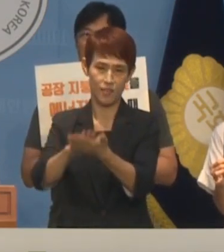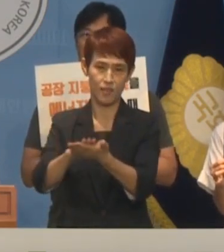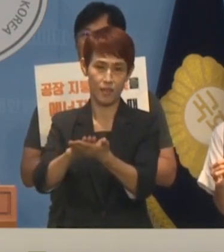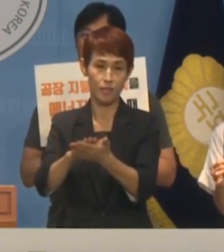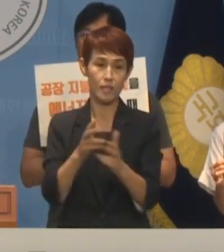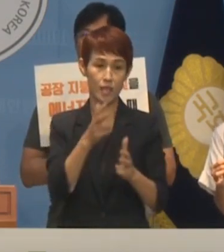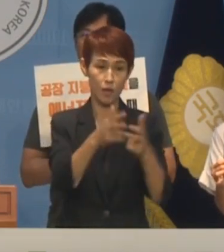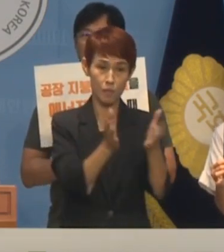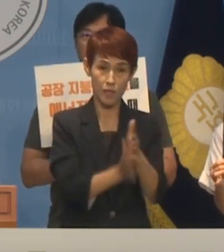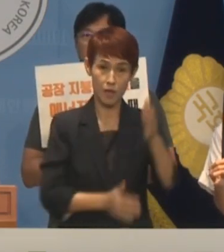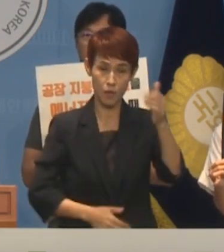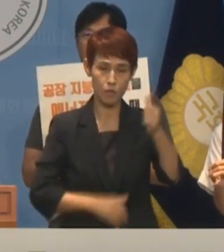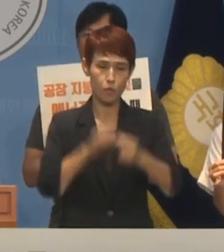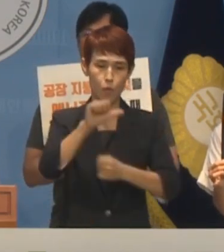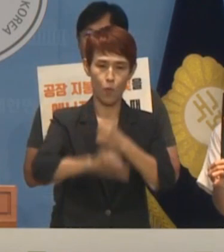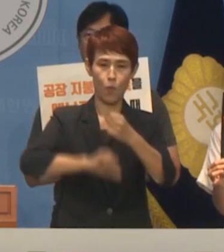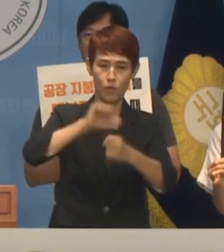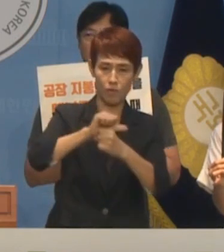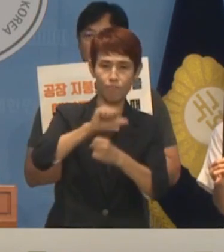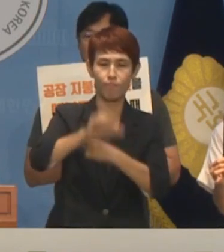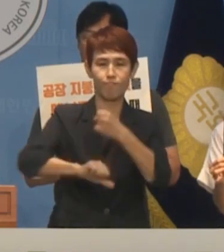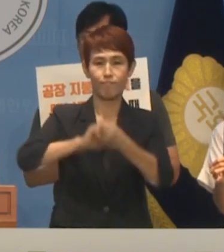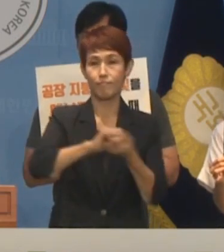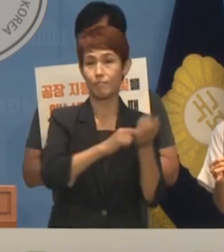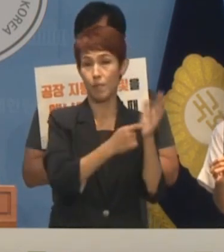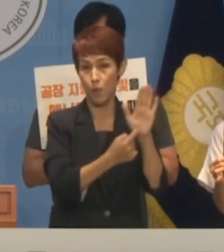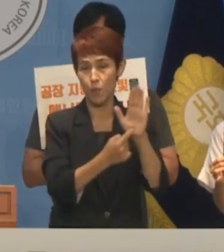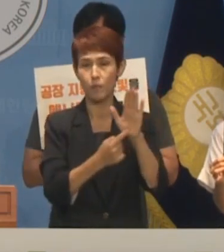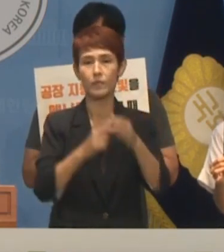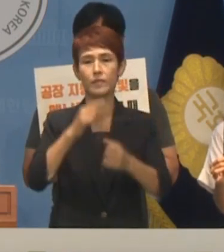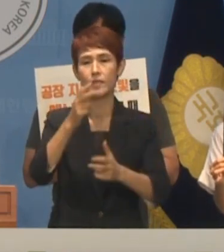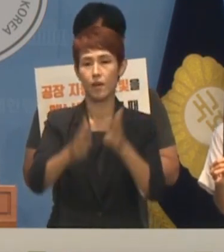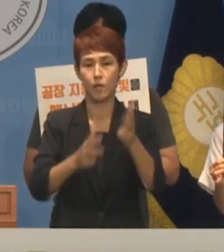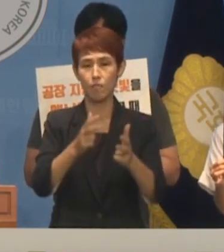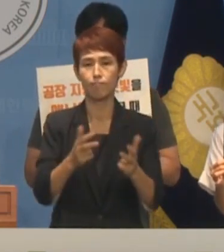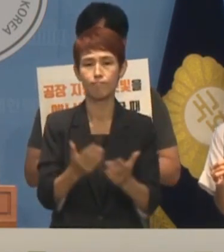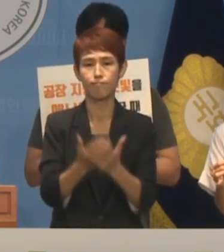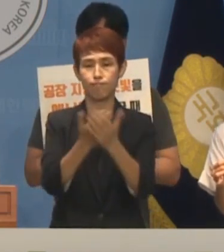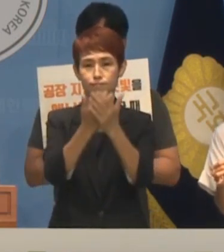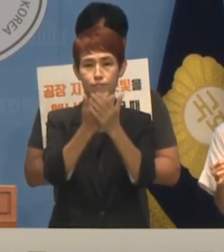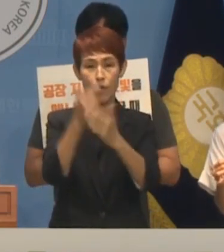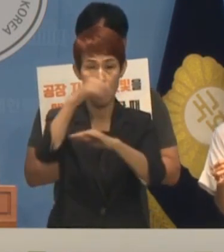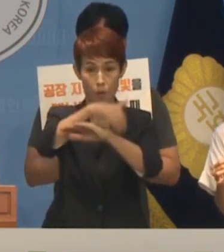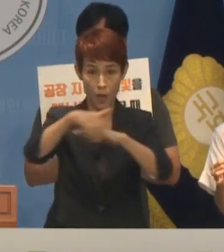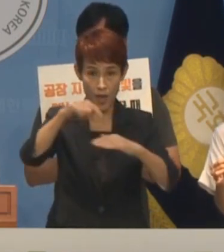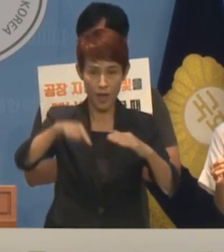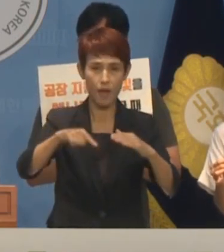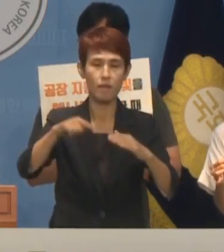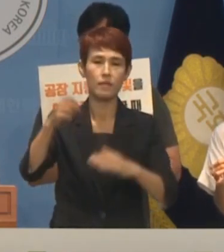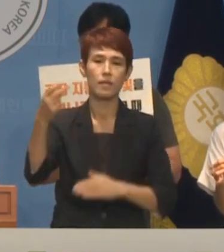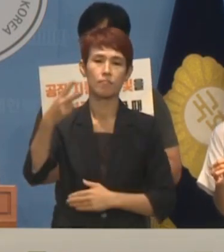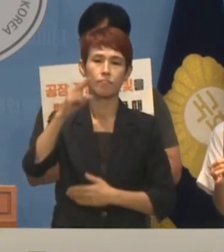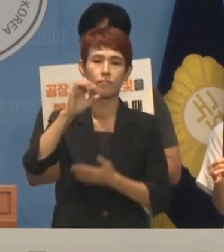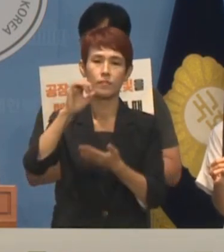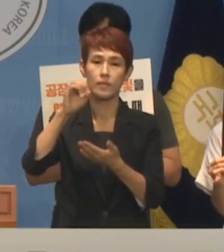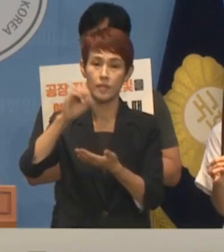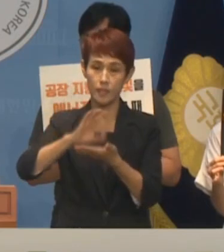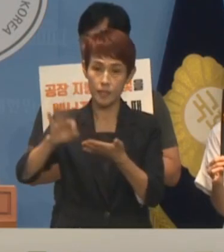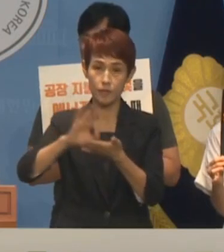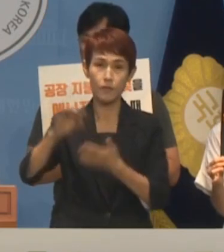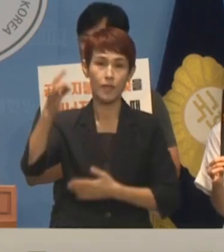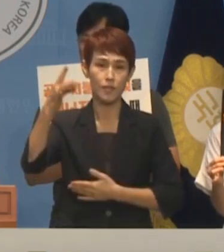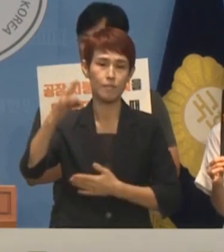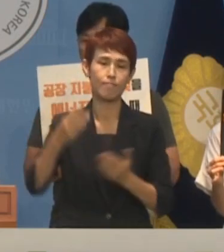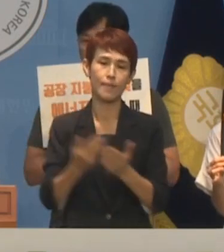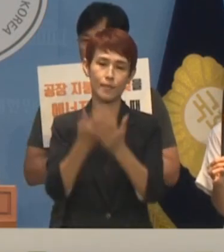장관이 5년마다 발표하는 산업집적 활성화 기본계획에 재생에너지 활성화 계획을 반드시 포함하도록 하고,